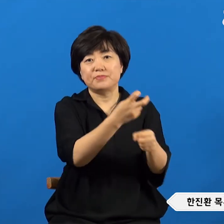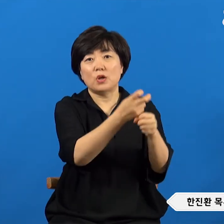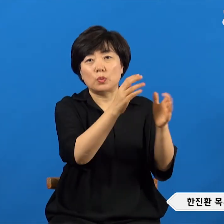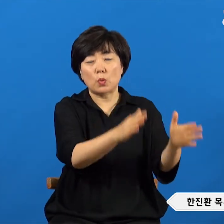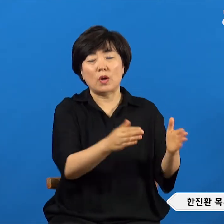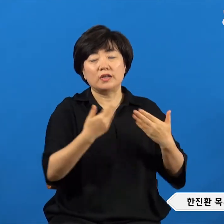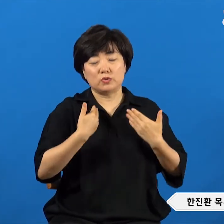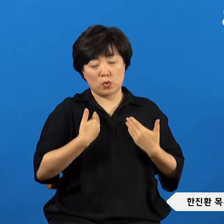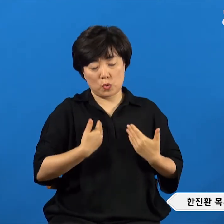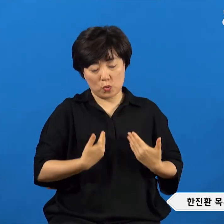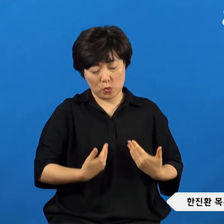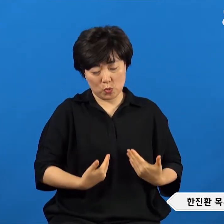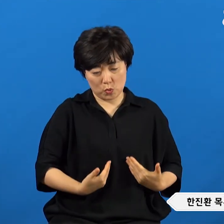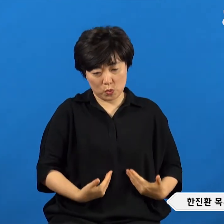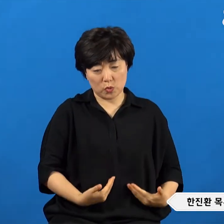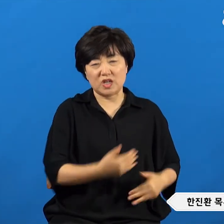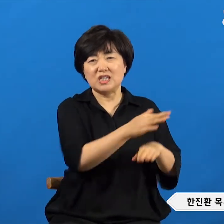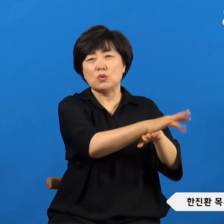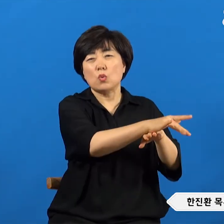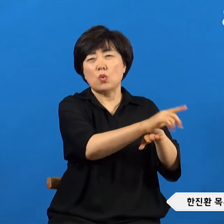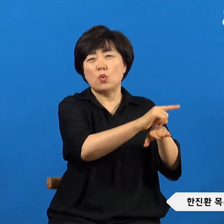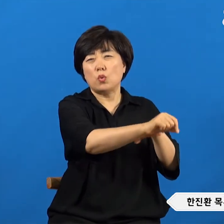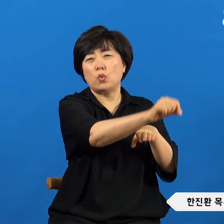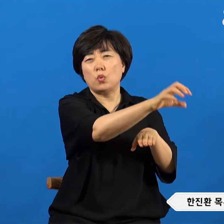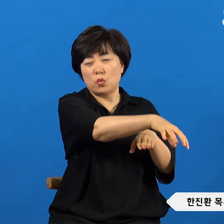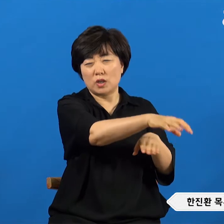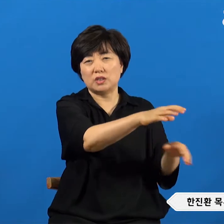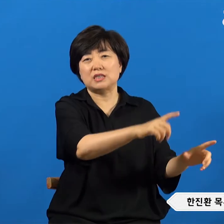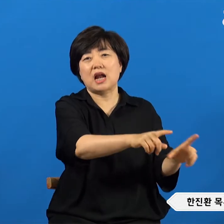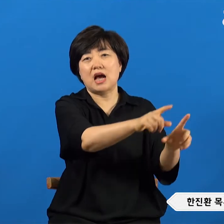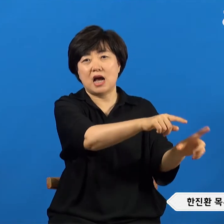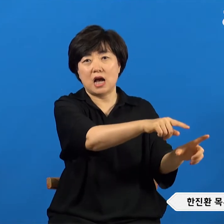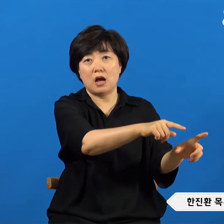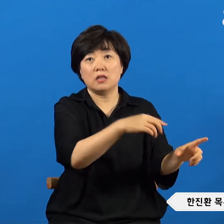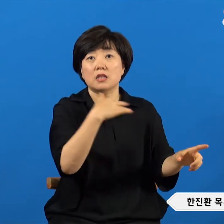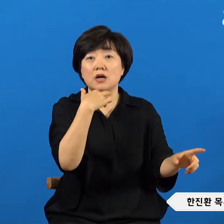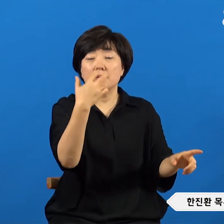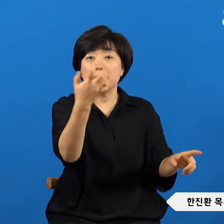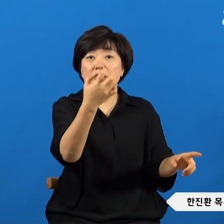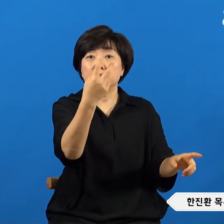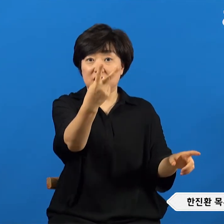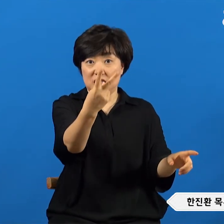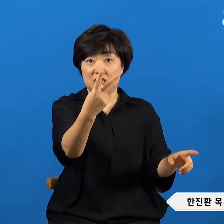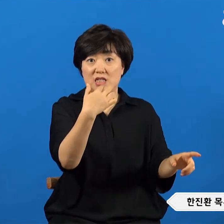가까이 조용히 살고 있었습니다. 나이도 어느덧 82세가 됐습니다.